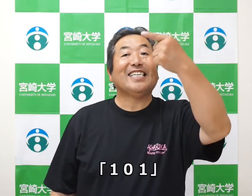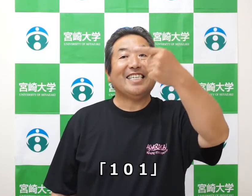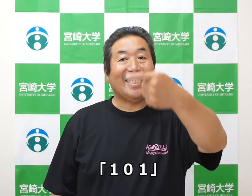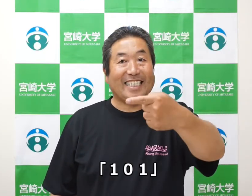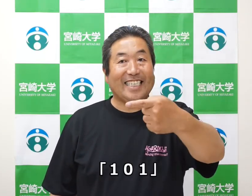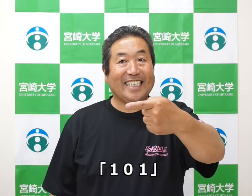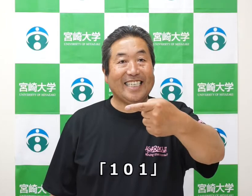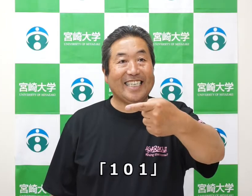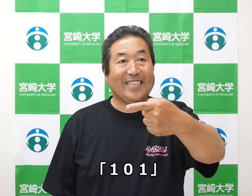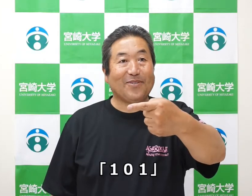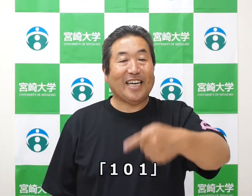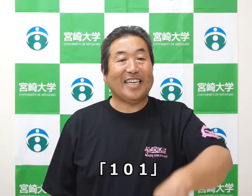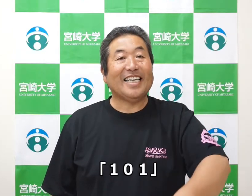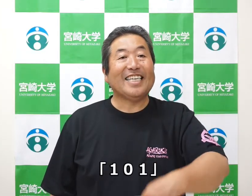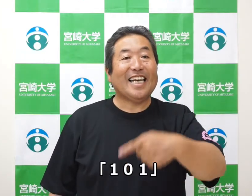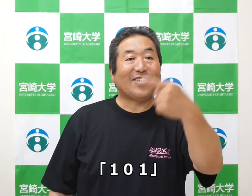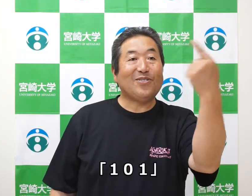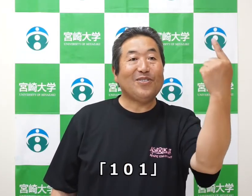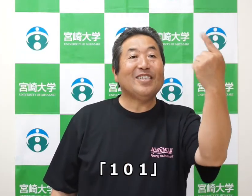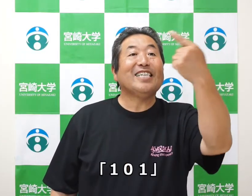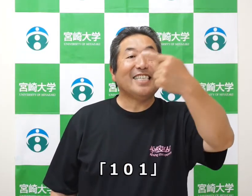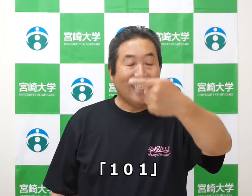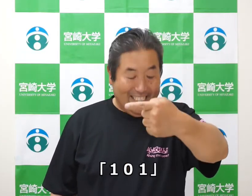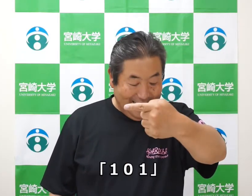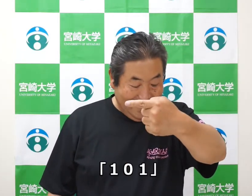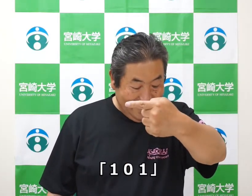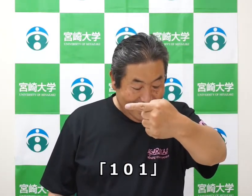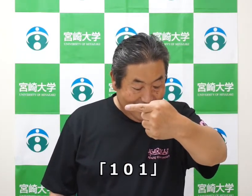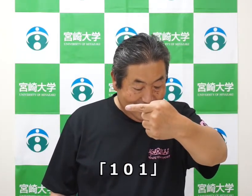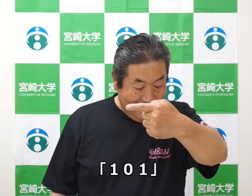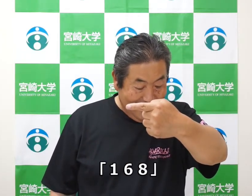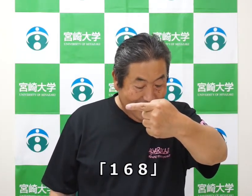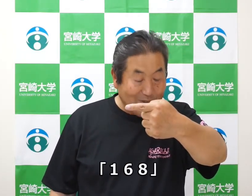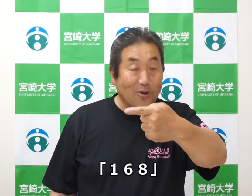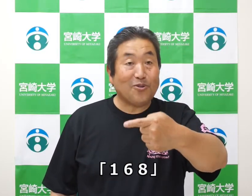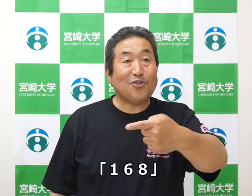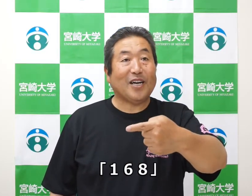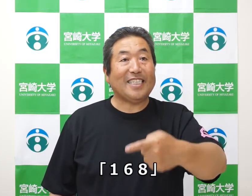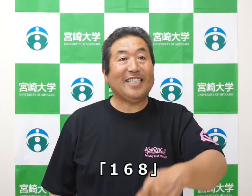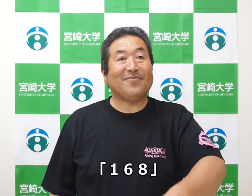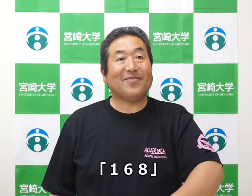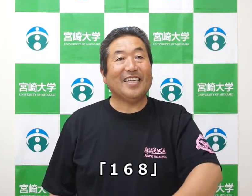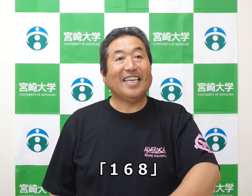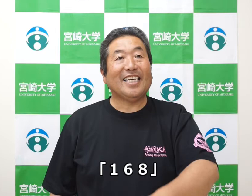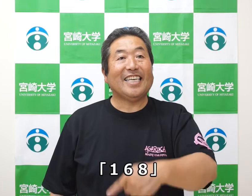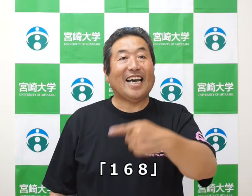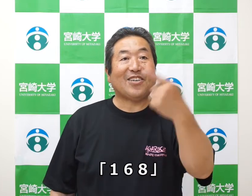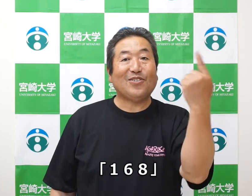101、もう一回、101、次、168、